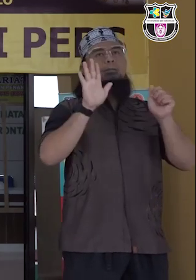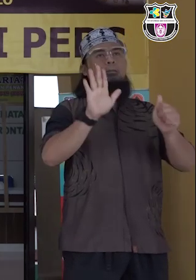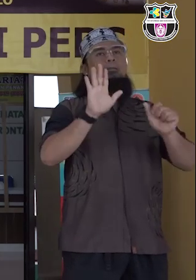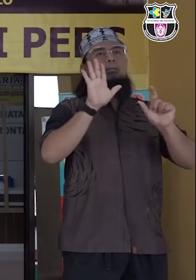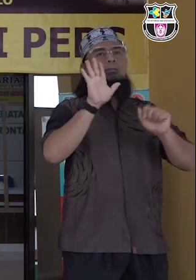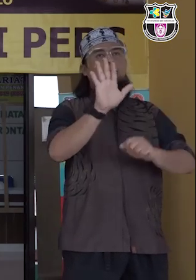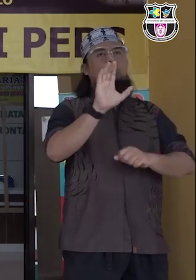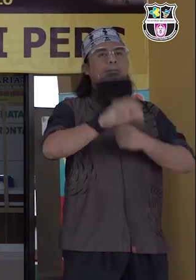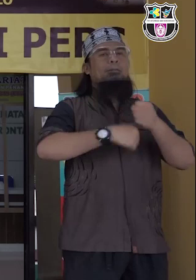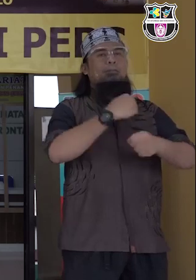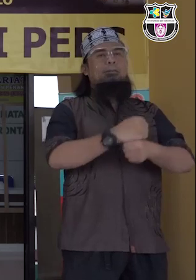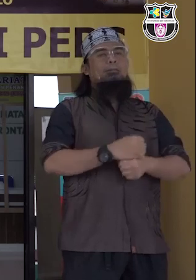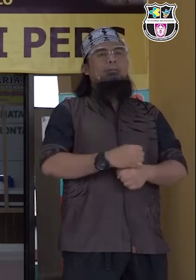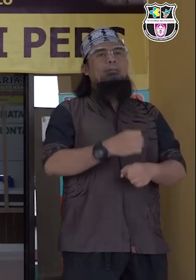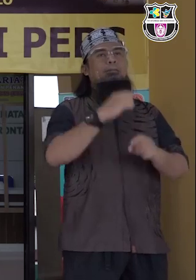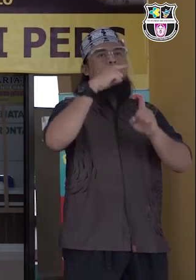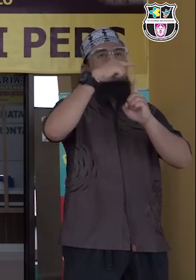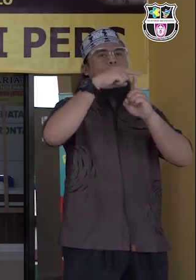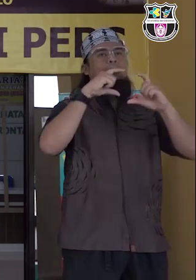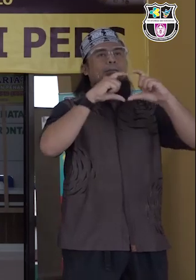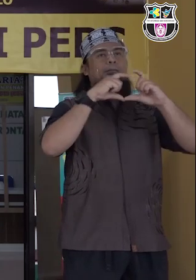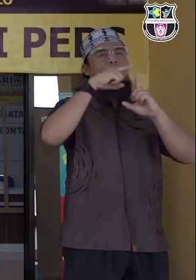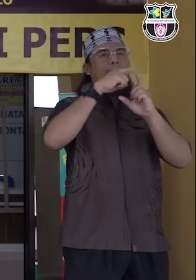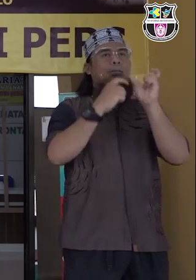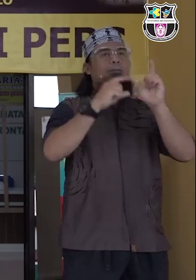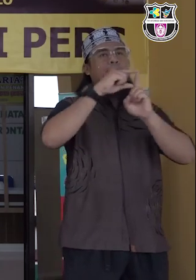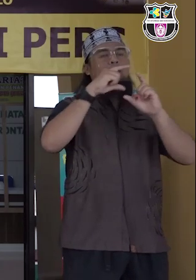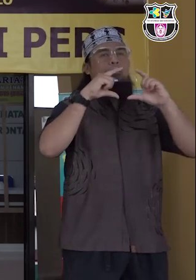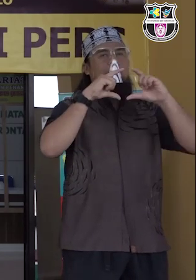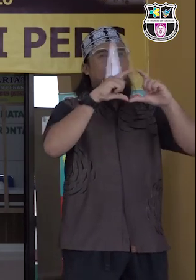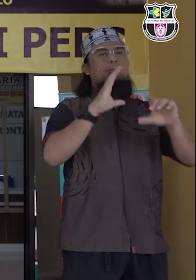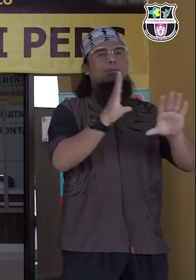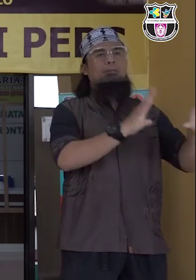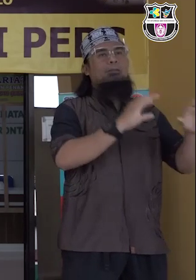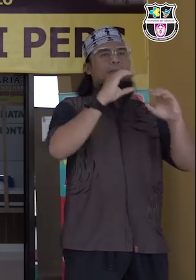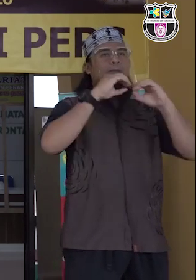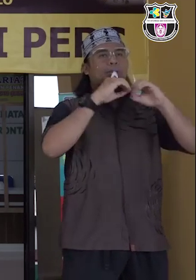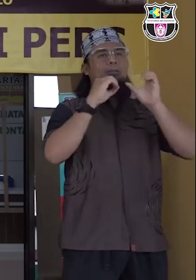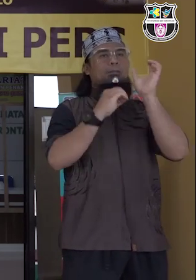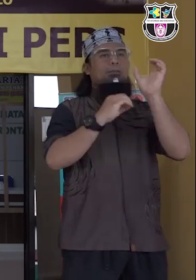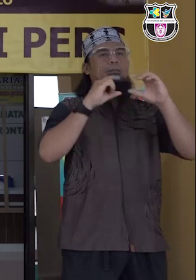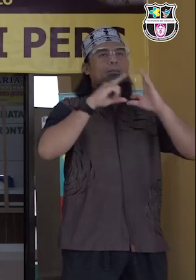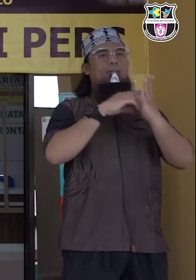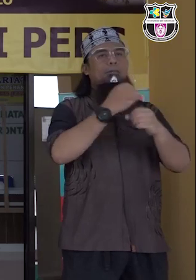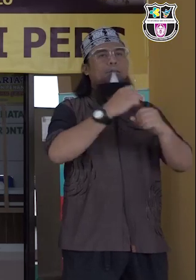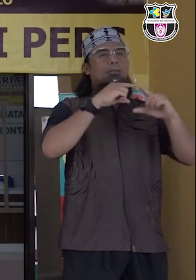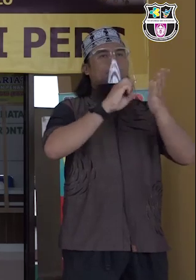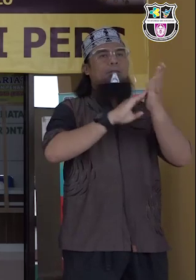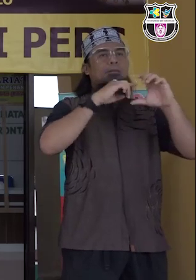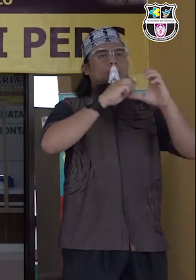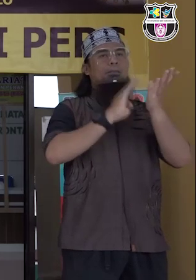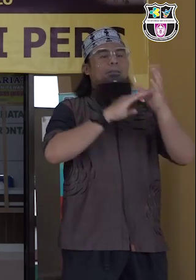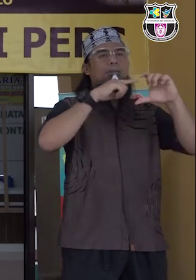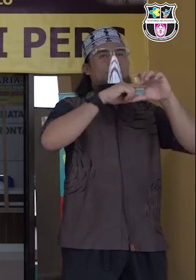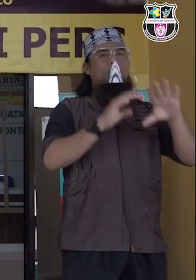tahun, Desa Tohupo, Kecamatan Bongomeme, Kabupaten Gorontalo. Pasien 281